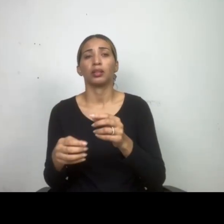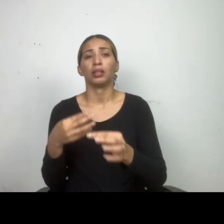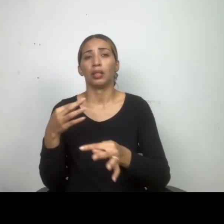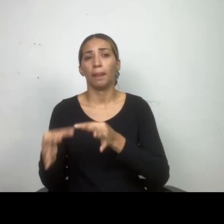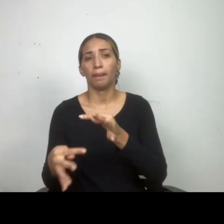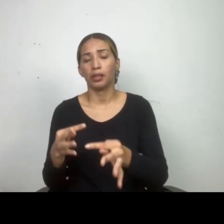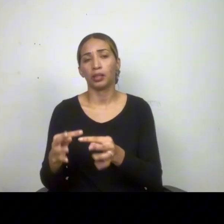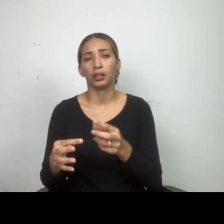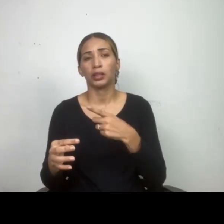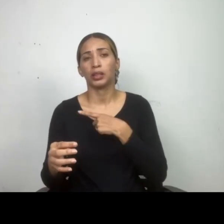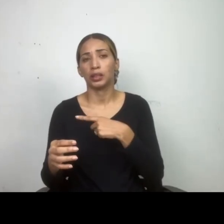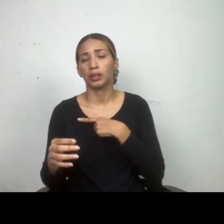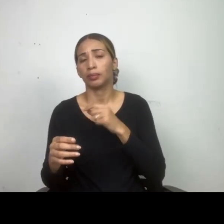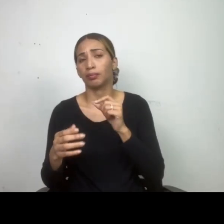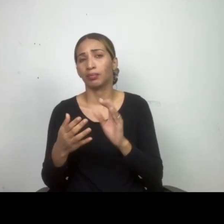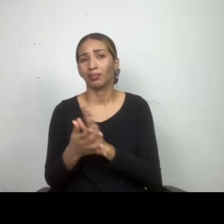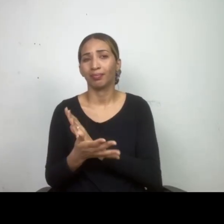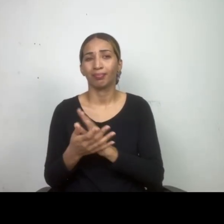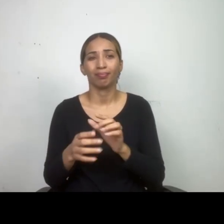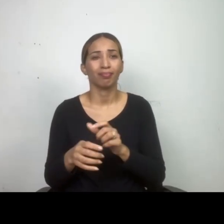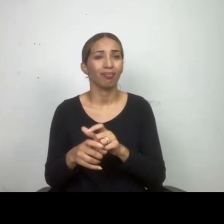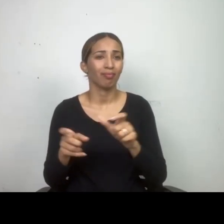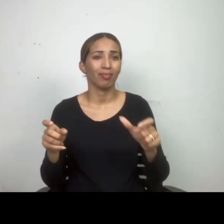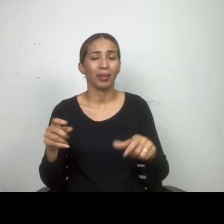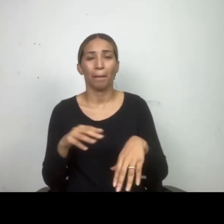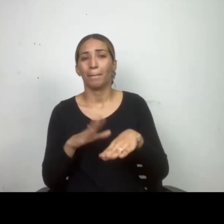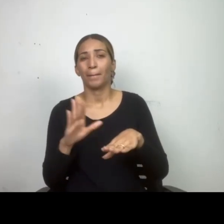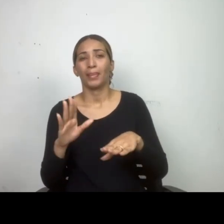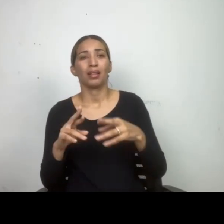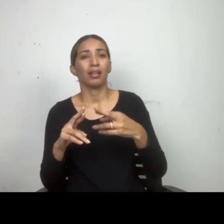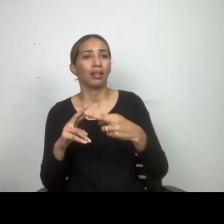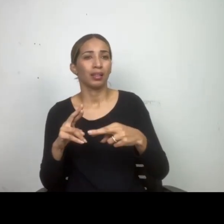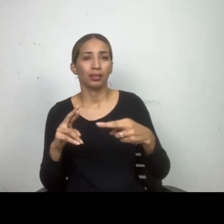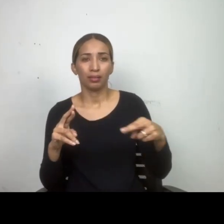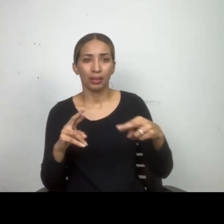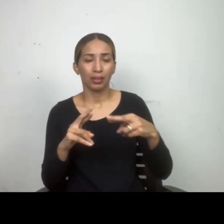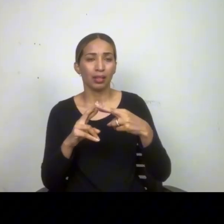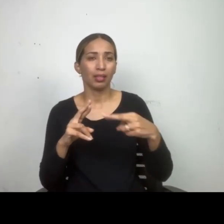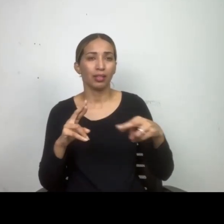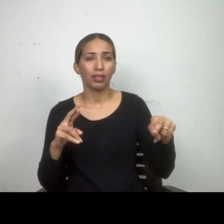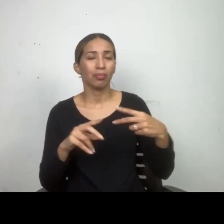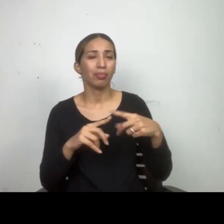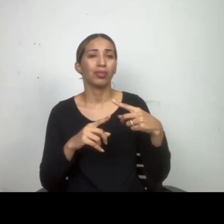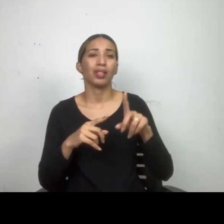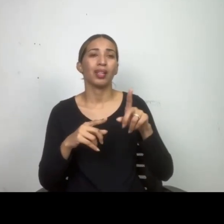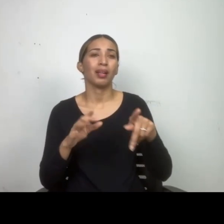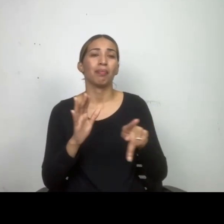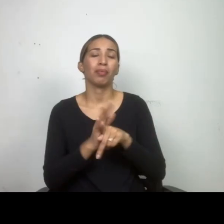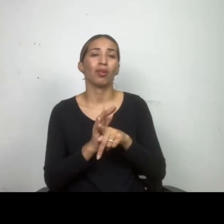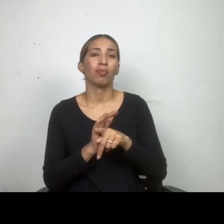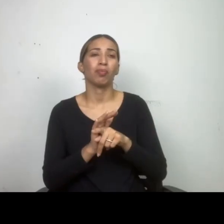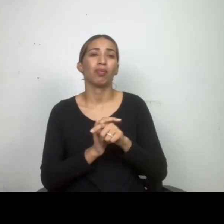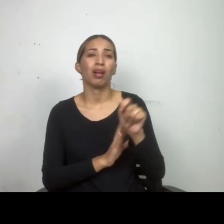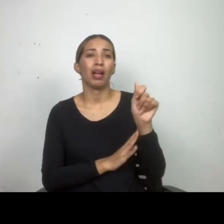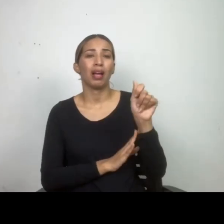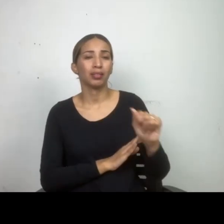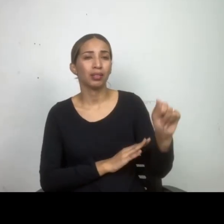maioria são religiosas, né, são organizações não governamentais, e que estão